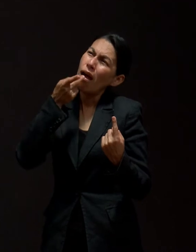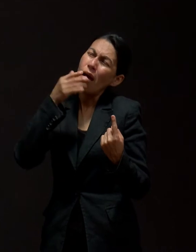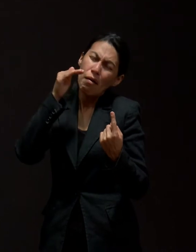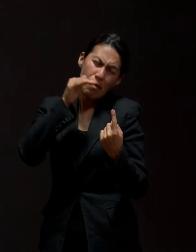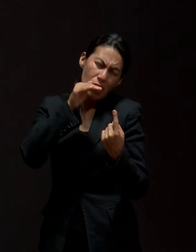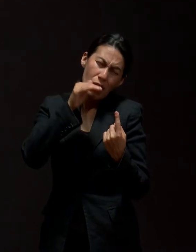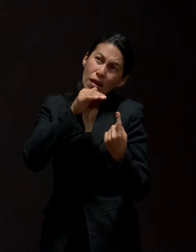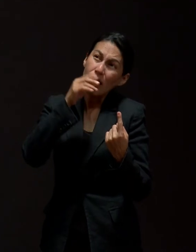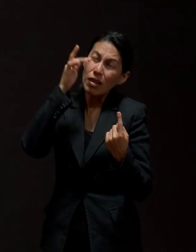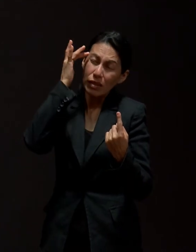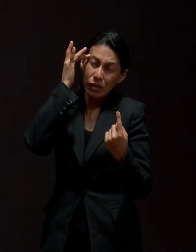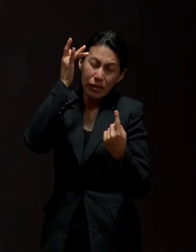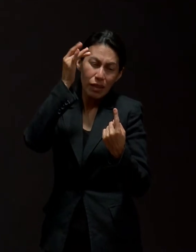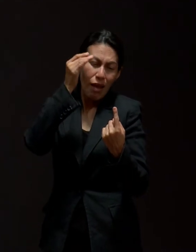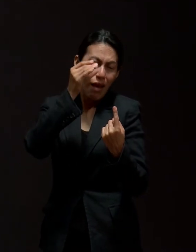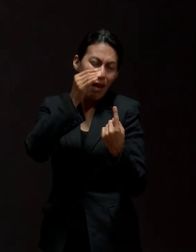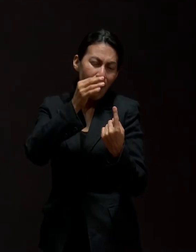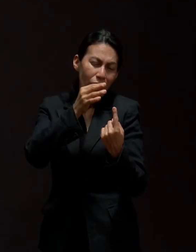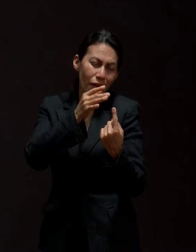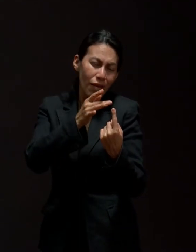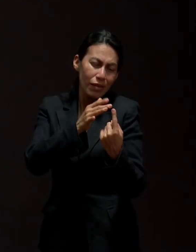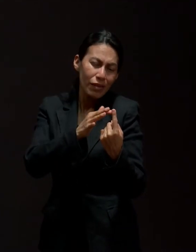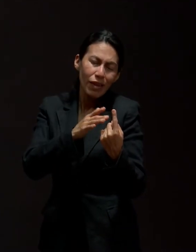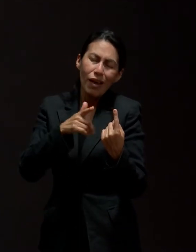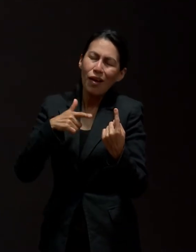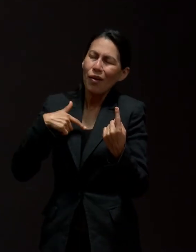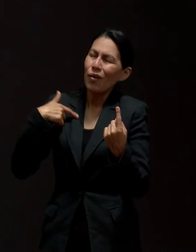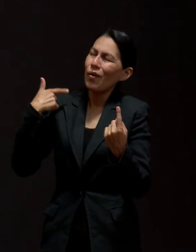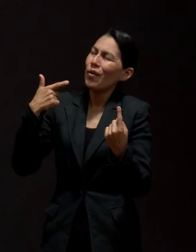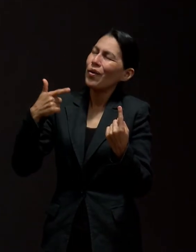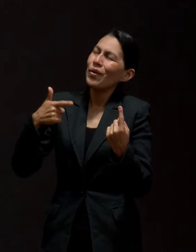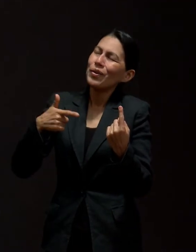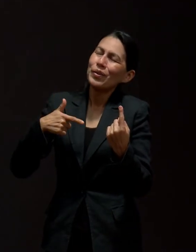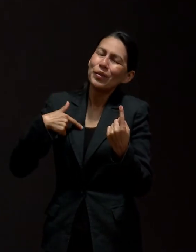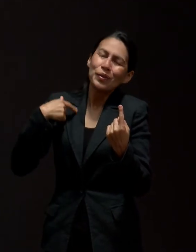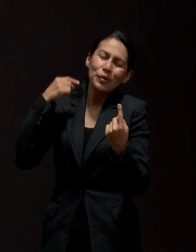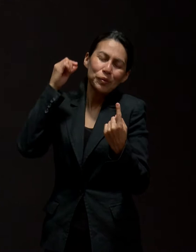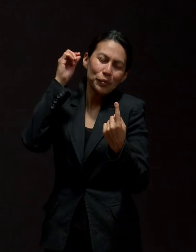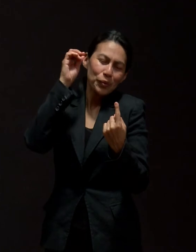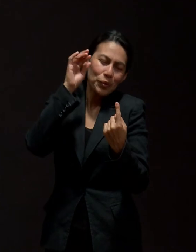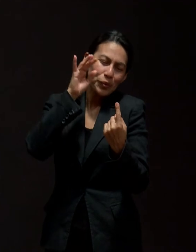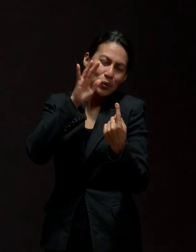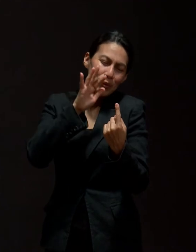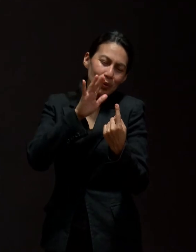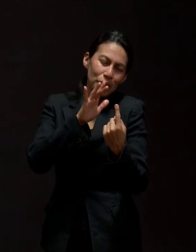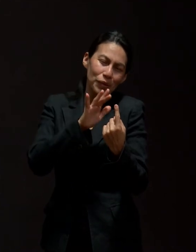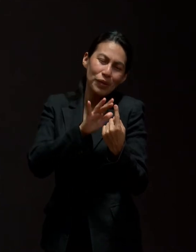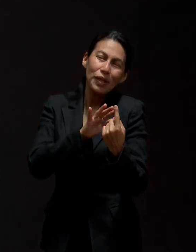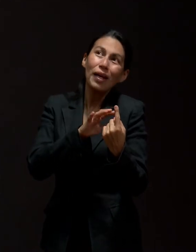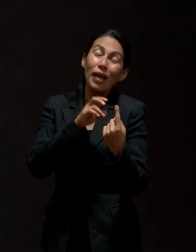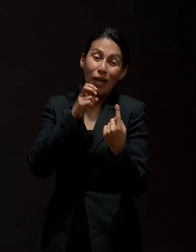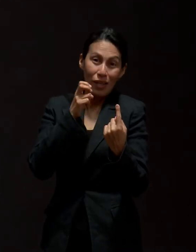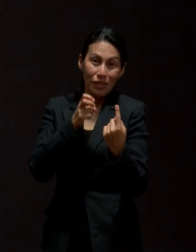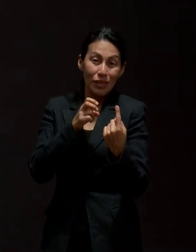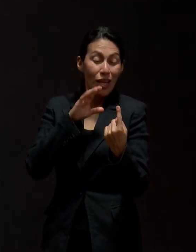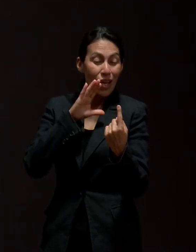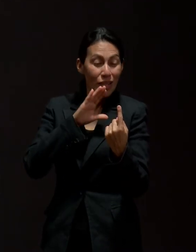dale tu santidad, llénala de tu